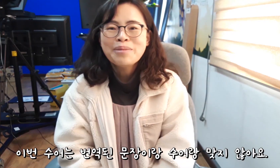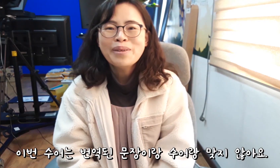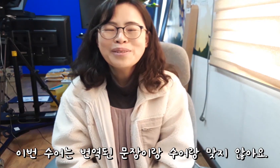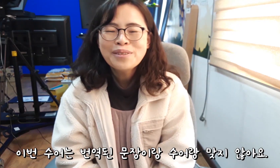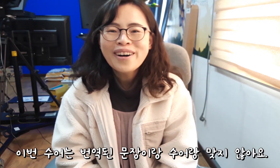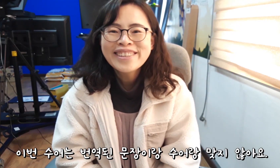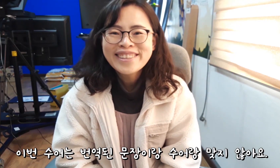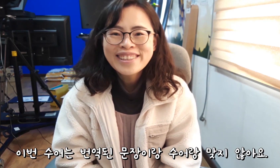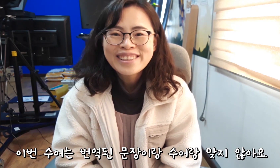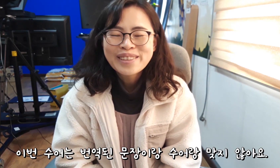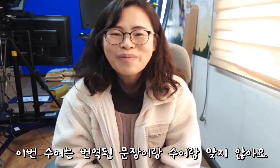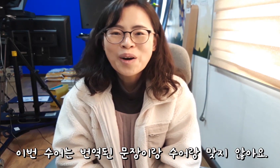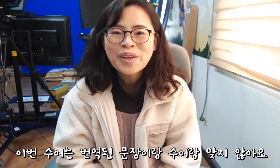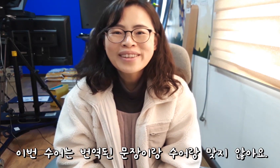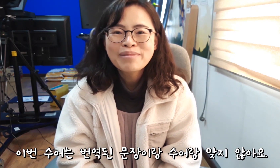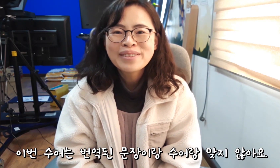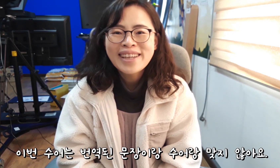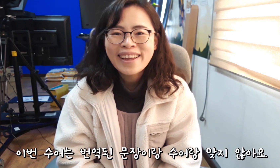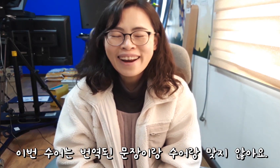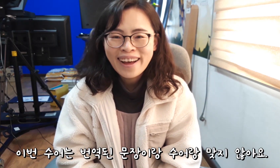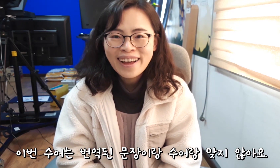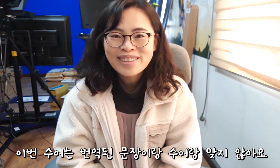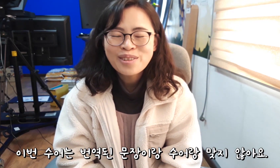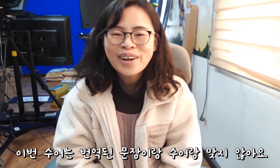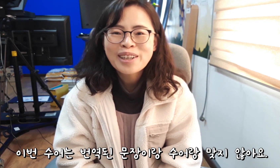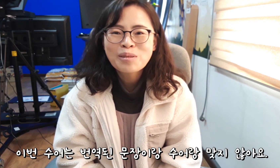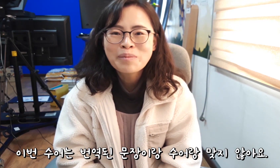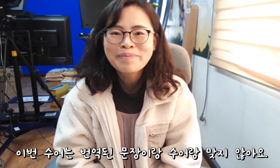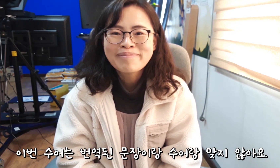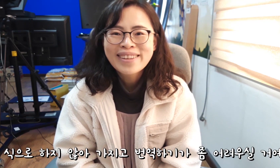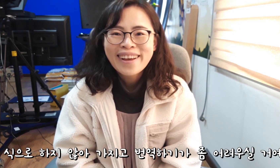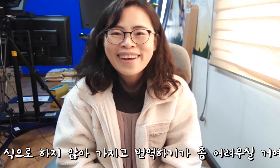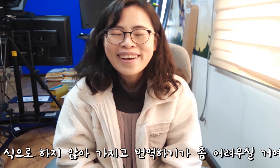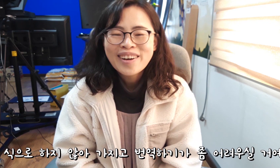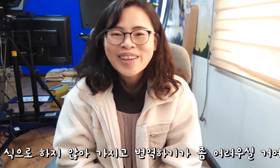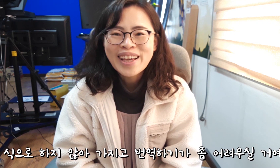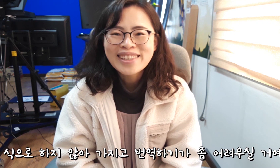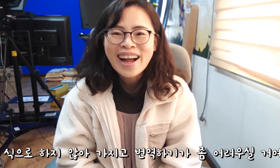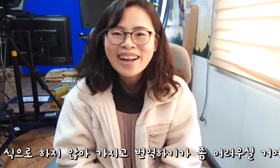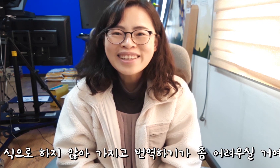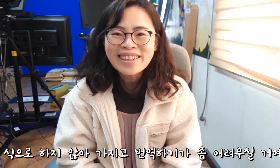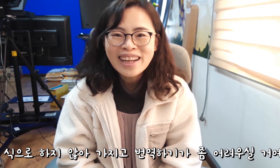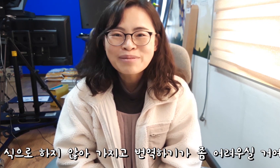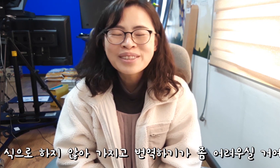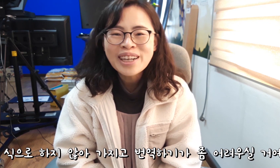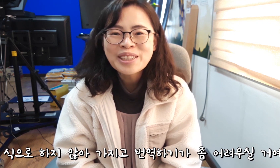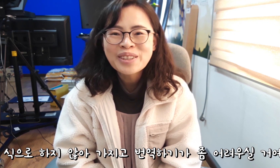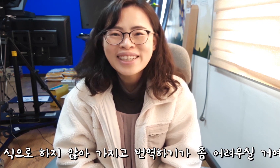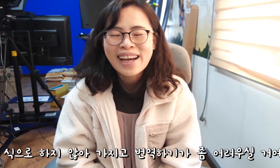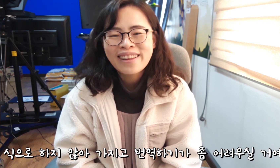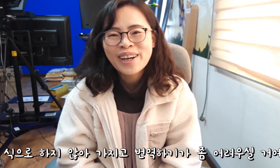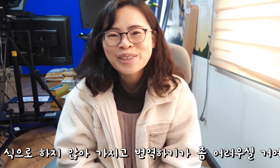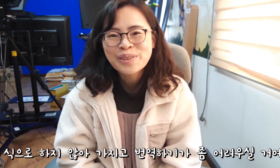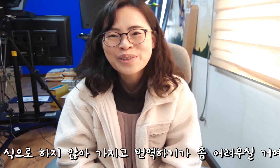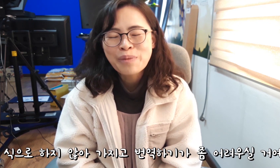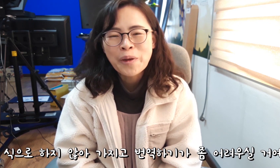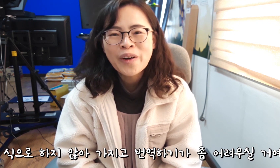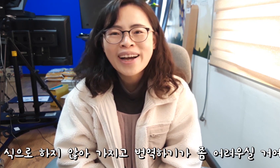이번 수어는 번역된 문장이랑 수어랑 좀 이렇게 잘 딱딱 문장식으로 하지 않아 가지고 번역하기가